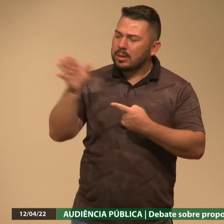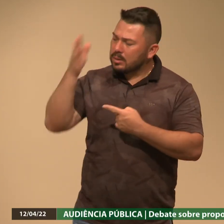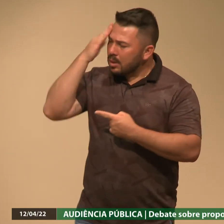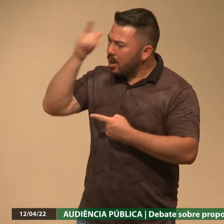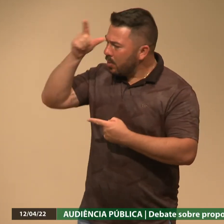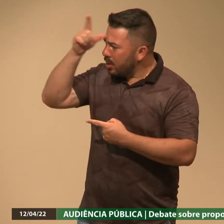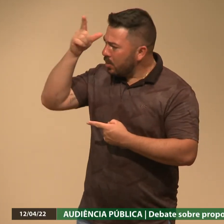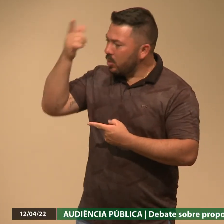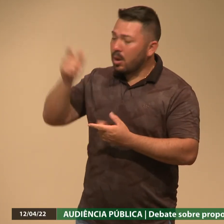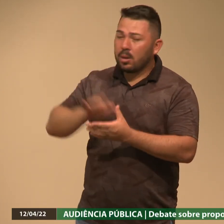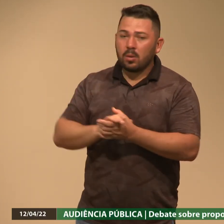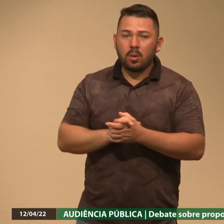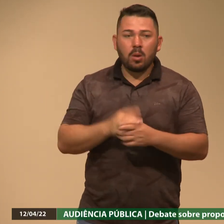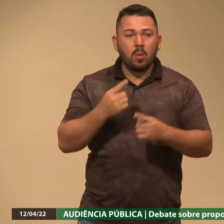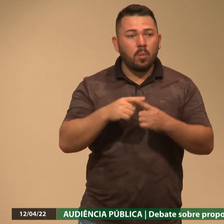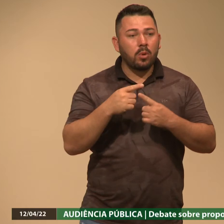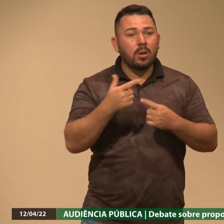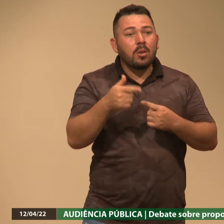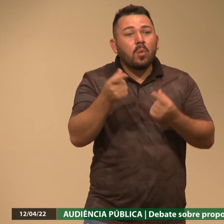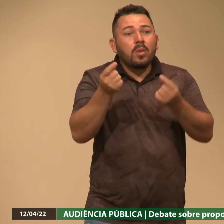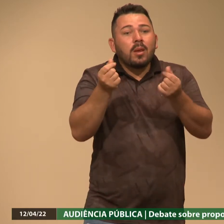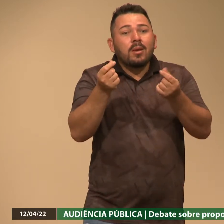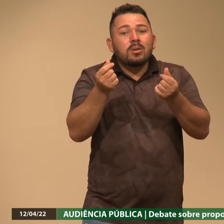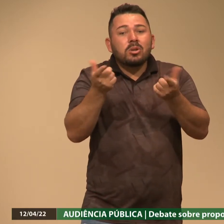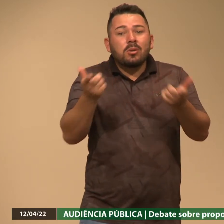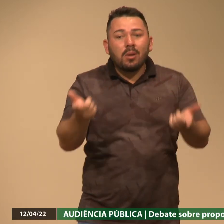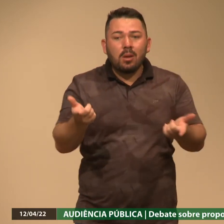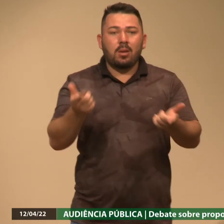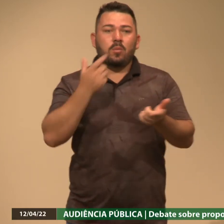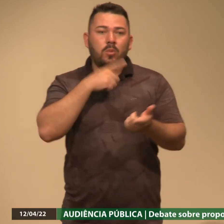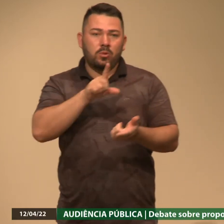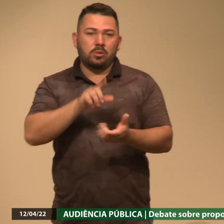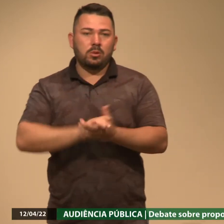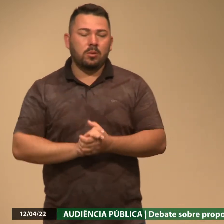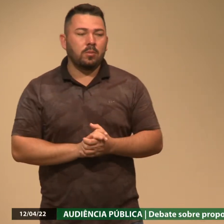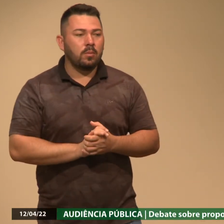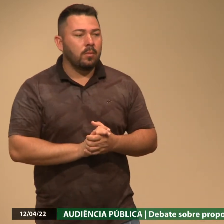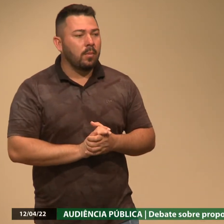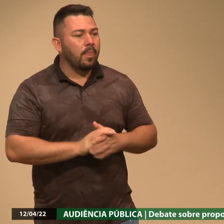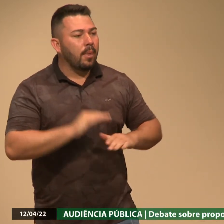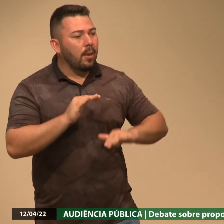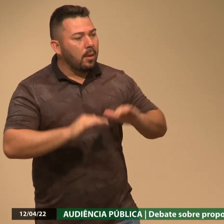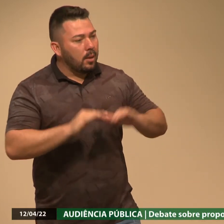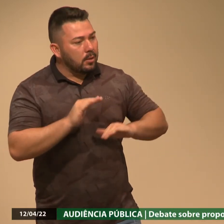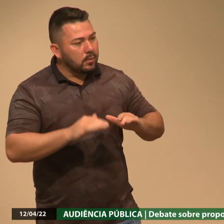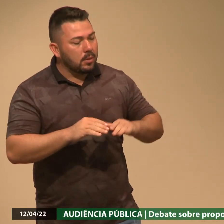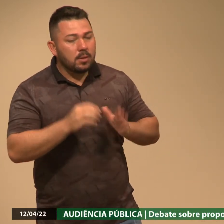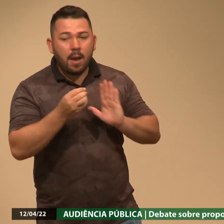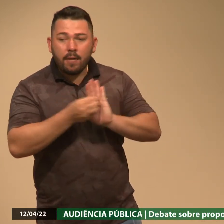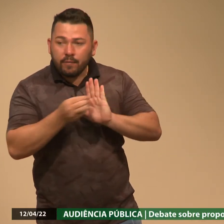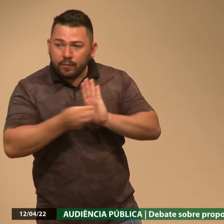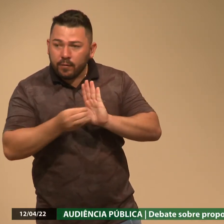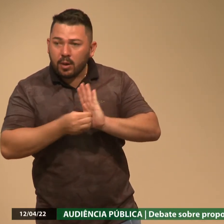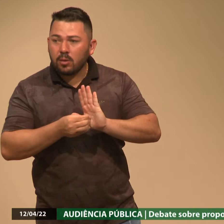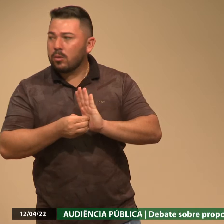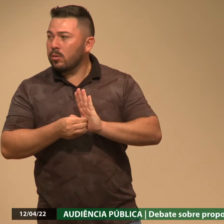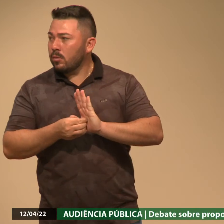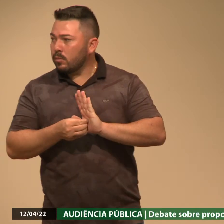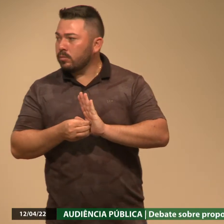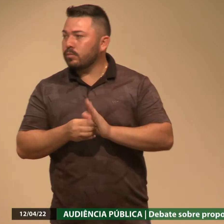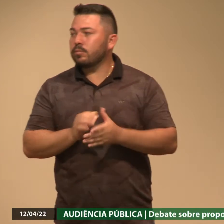Porque não tem dinheiro para poder competir o e às vezes falta isso